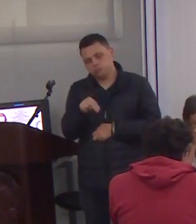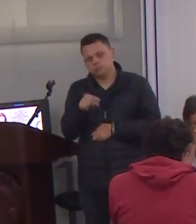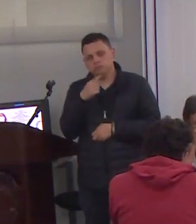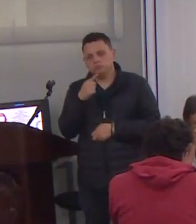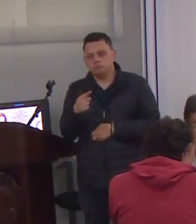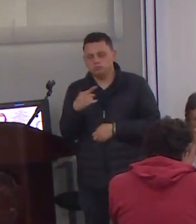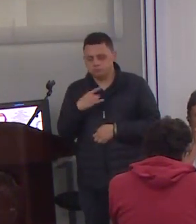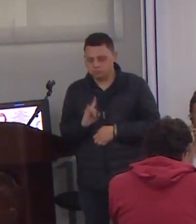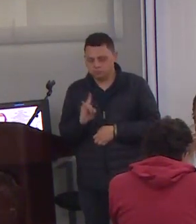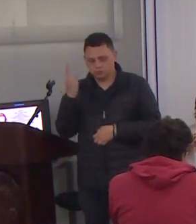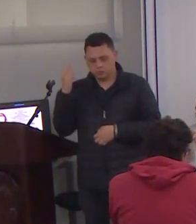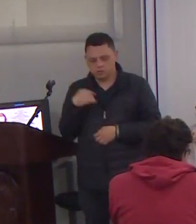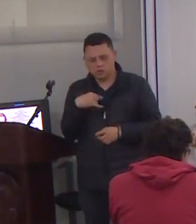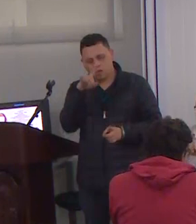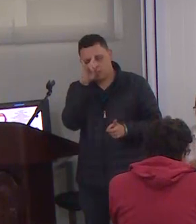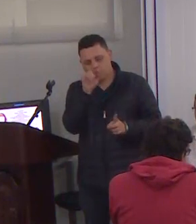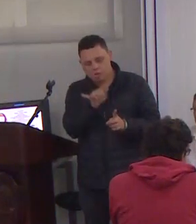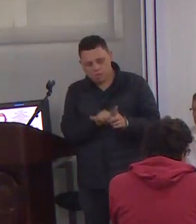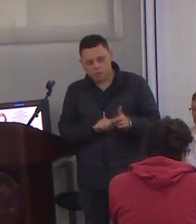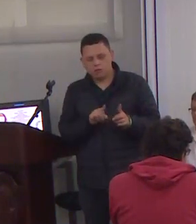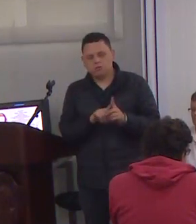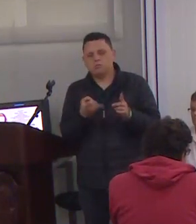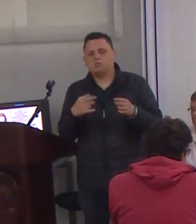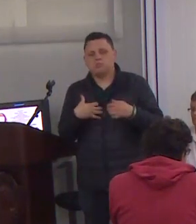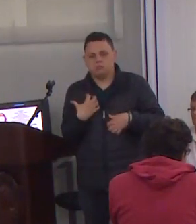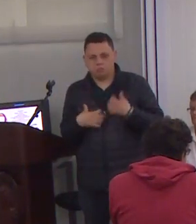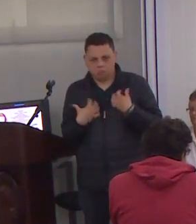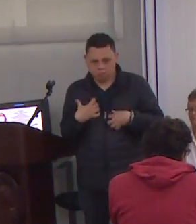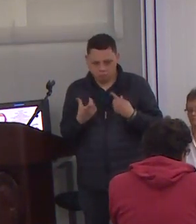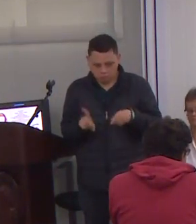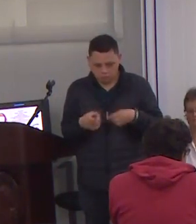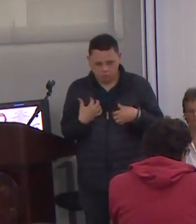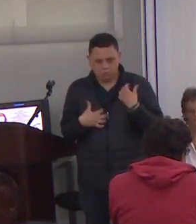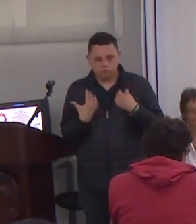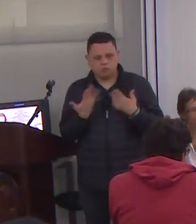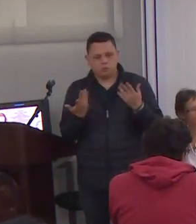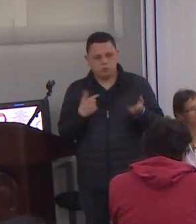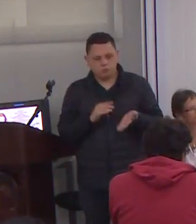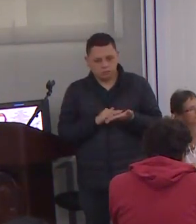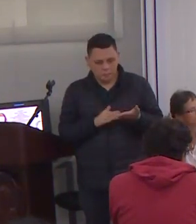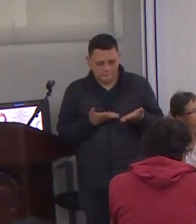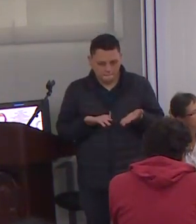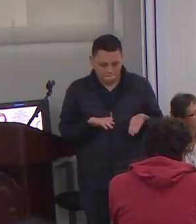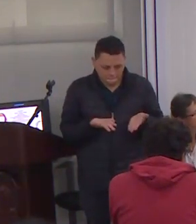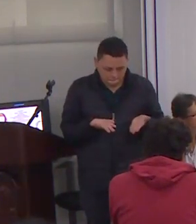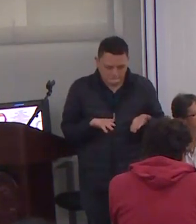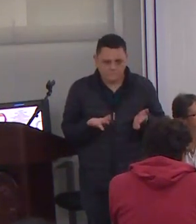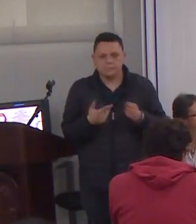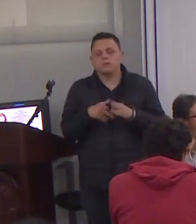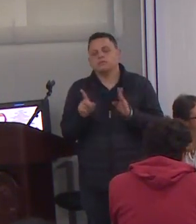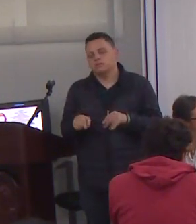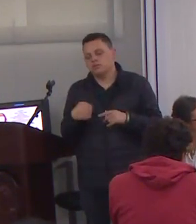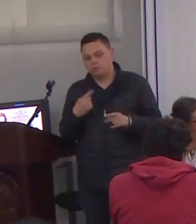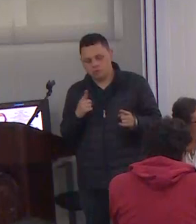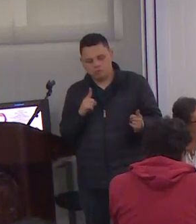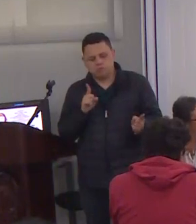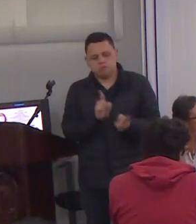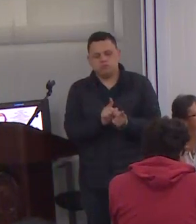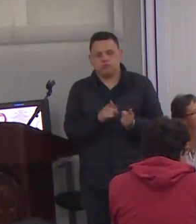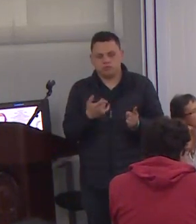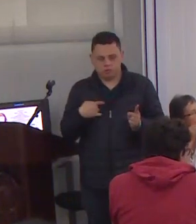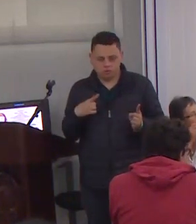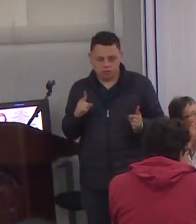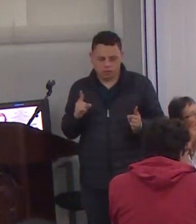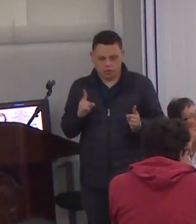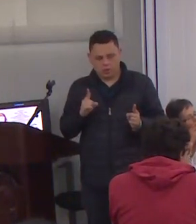si yo tengo unos prejuicios tengo miedo además porque no sé cómo resolverla pues cómo me voy a acercar al otro con ese